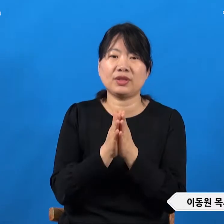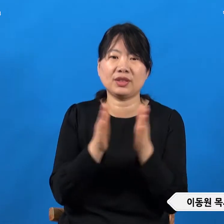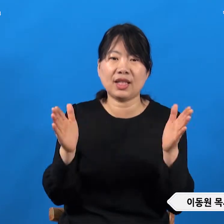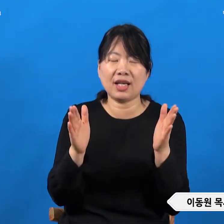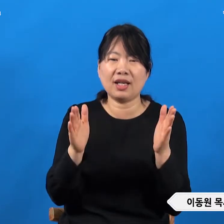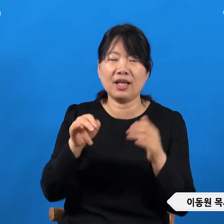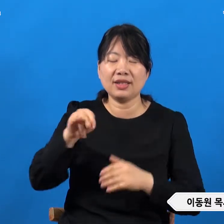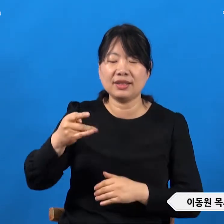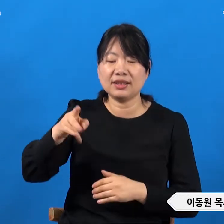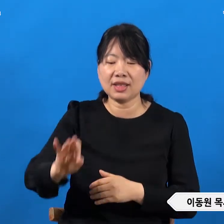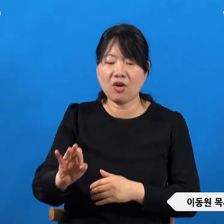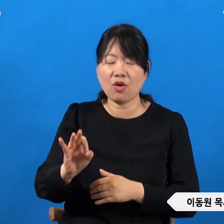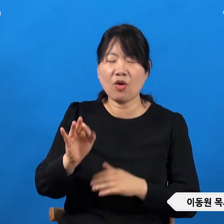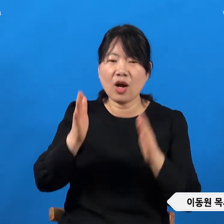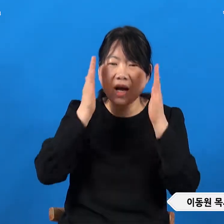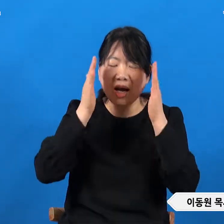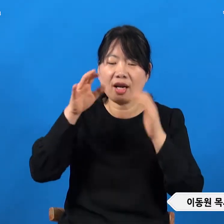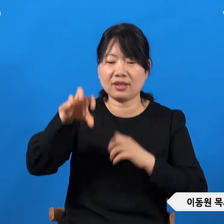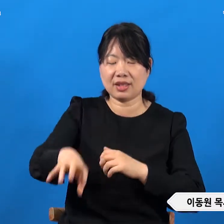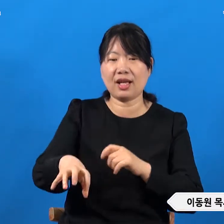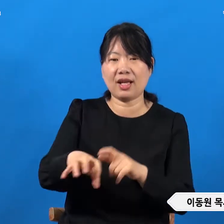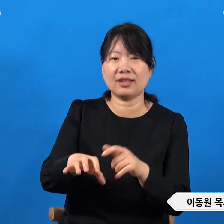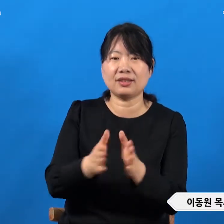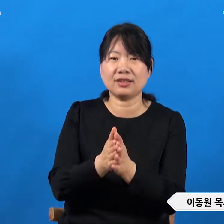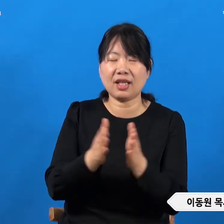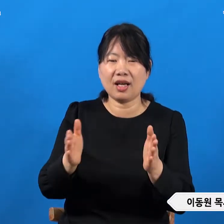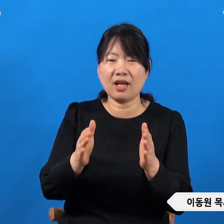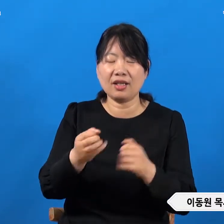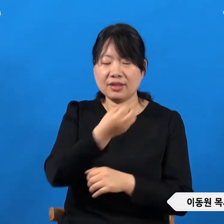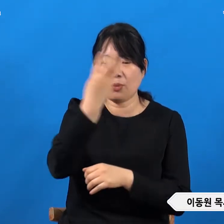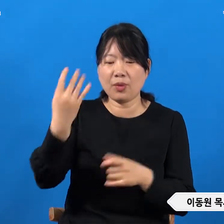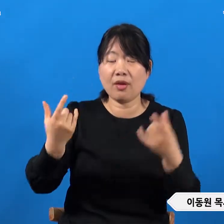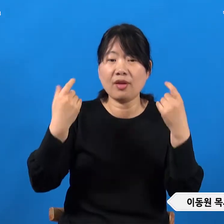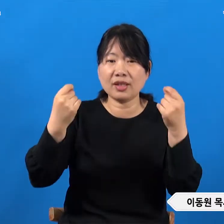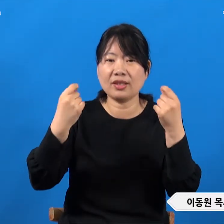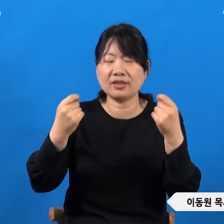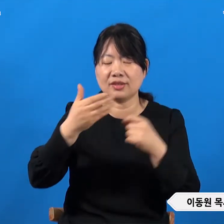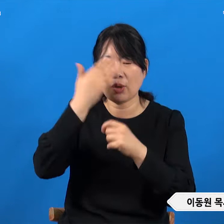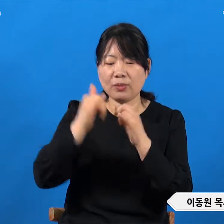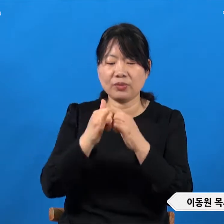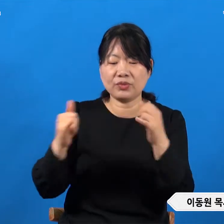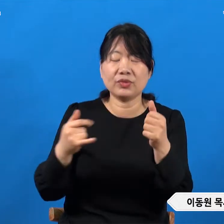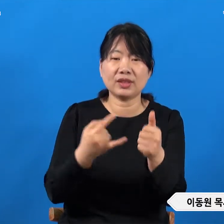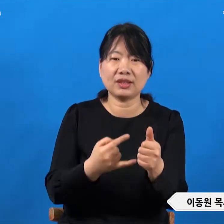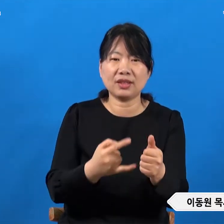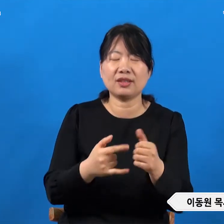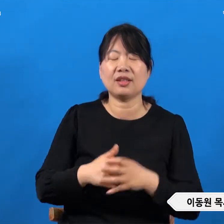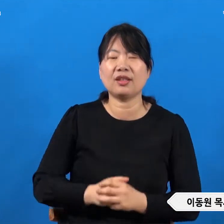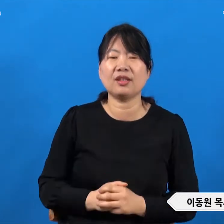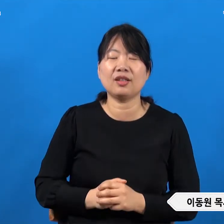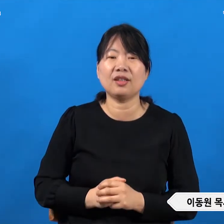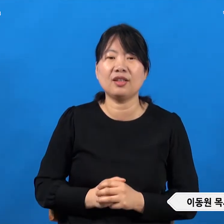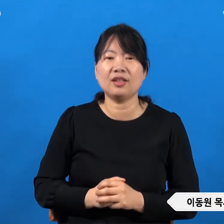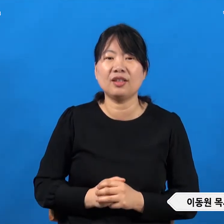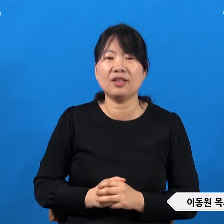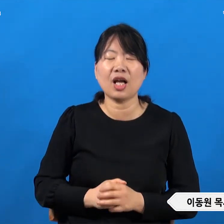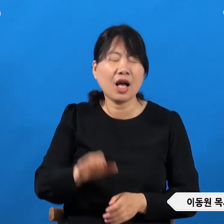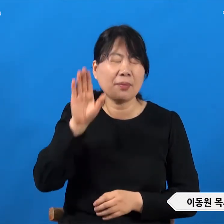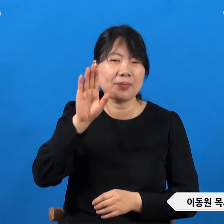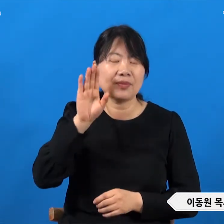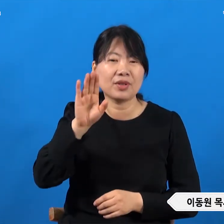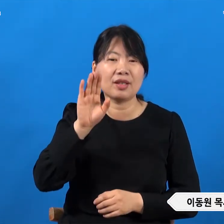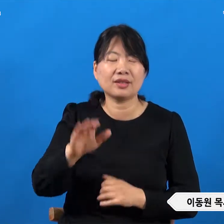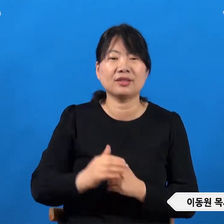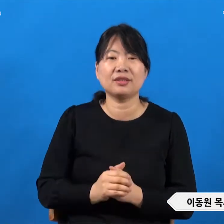시작합니다. 신성학당이라는 학교를 시작합니다. 샛별 같은 젊은이들에게 그는